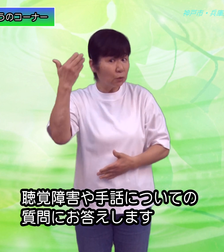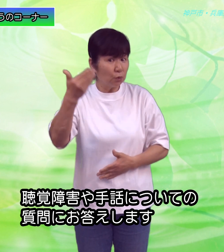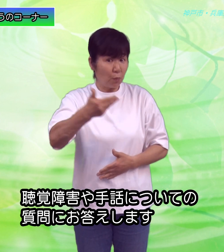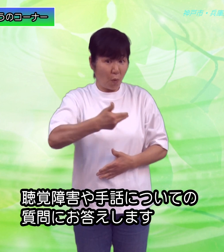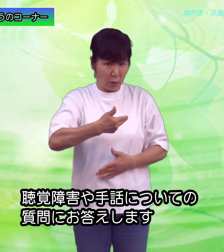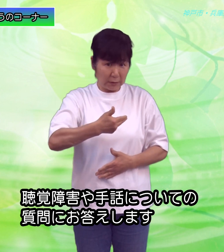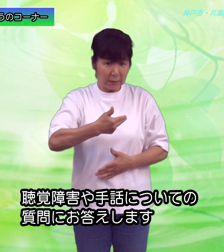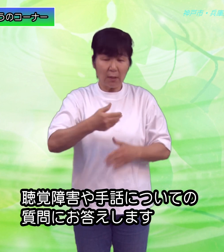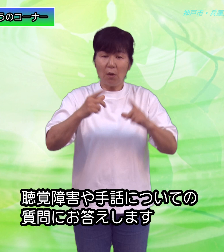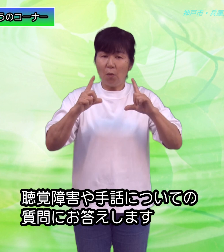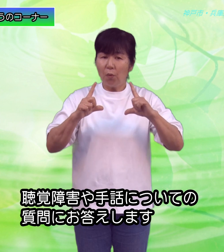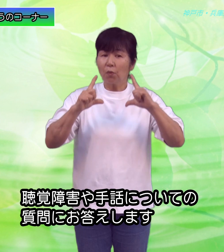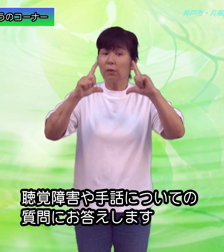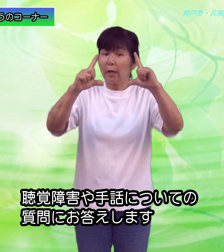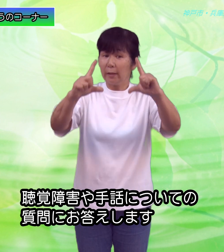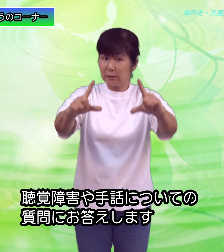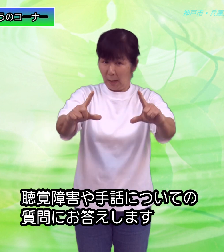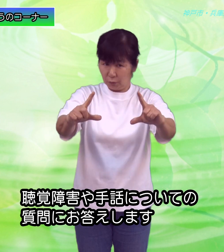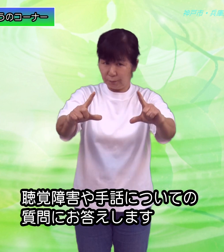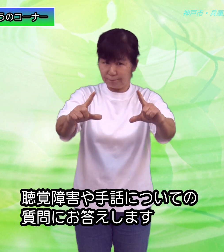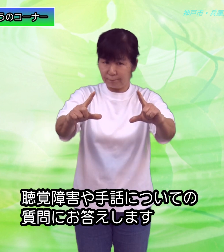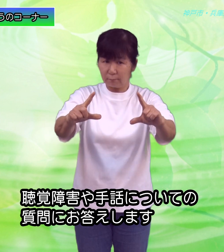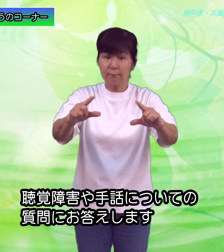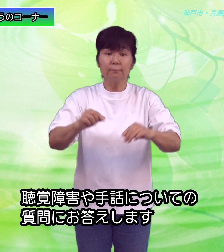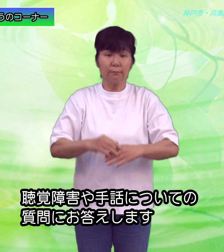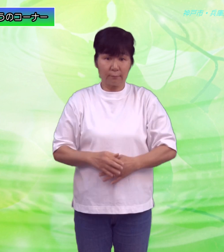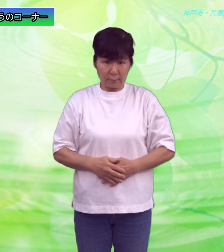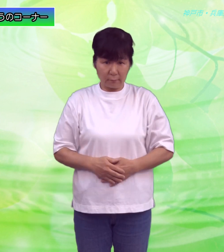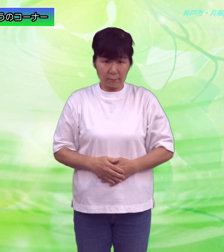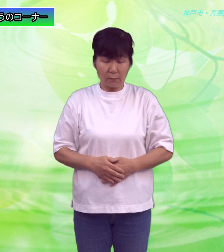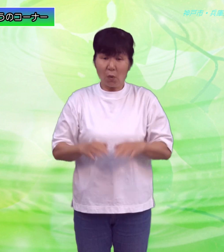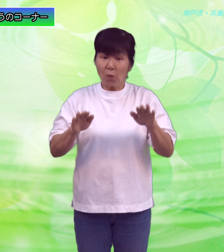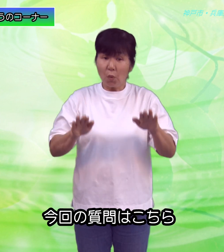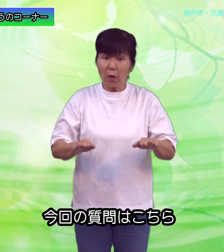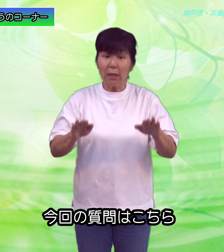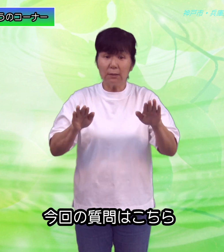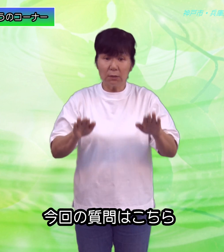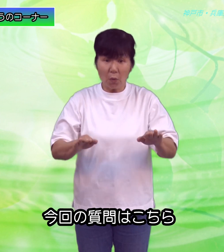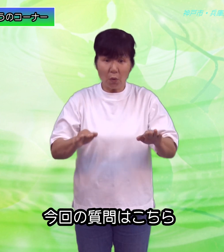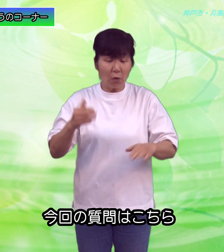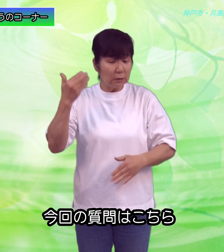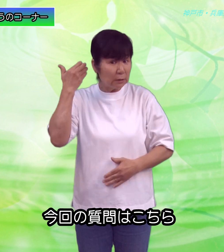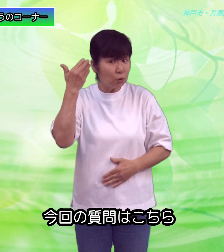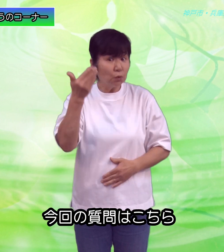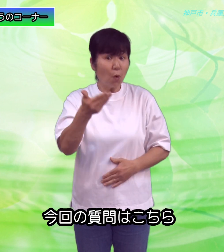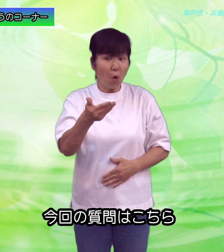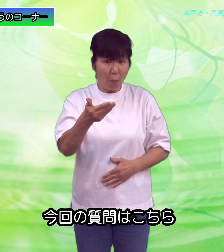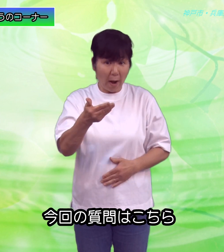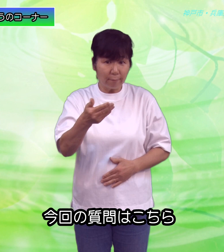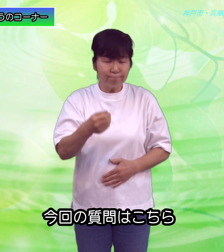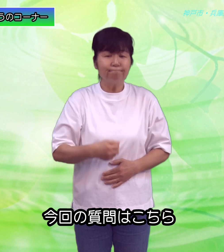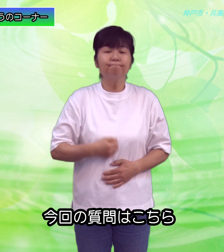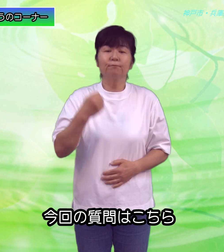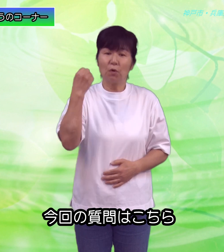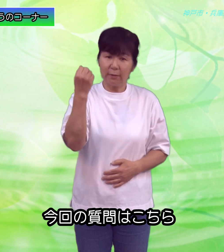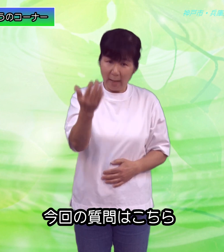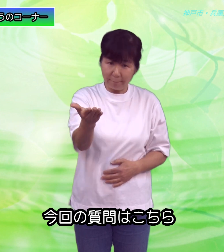手話についての質問にお答えします今回の質問は東風谷